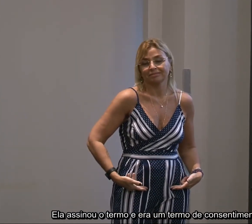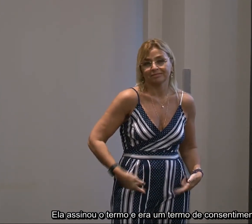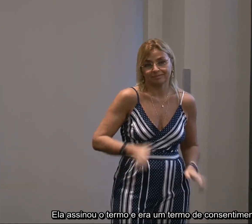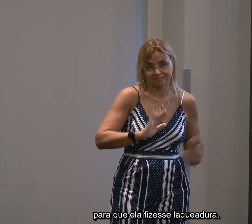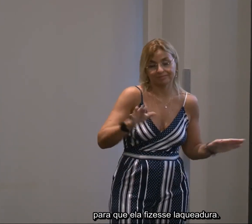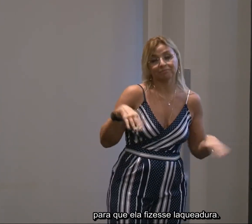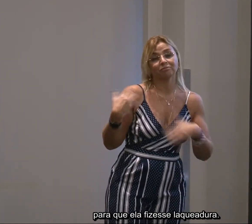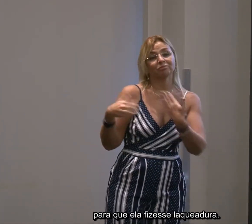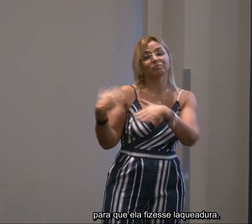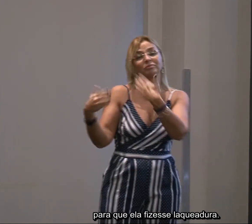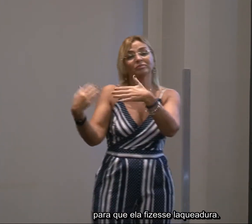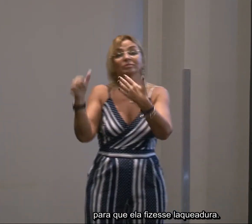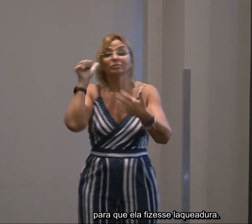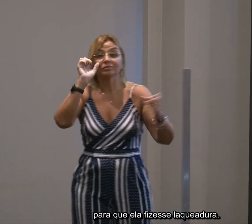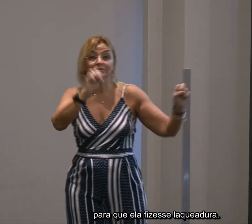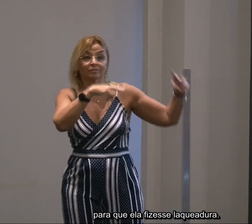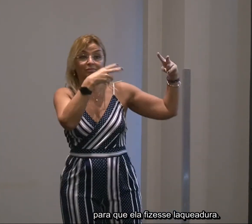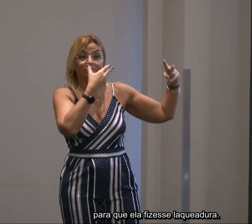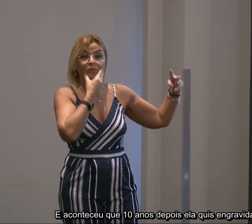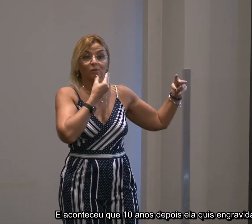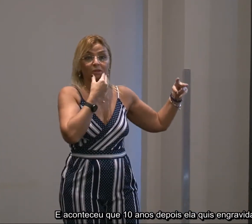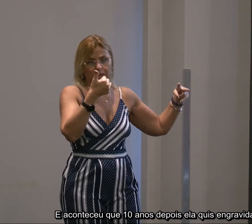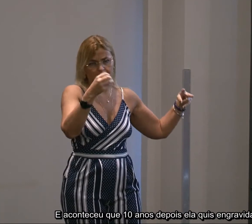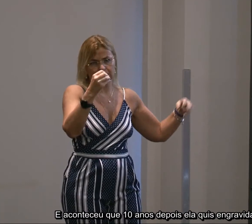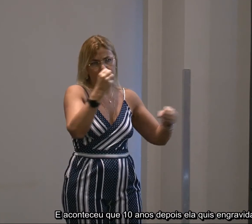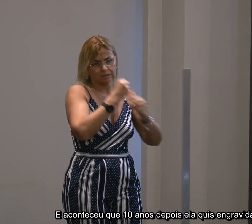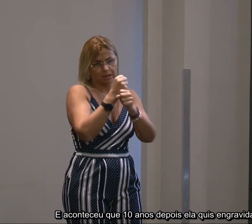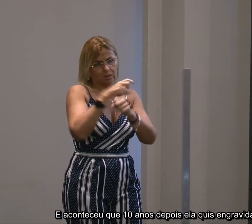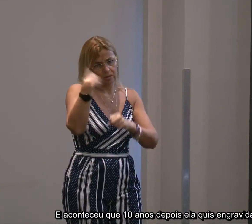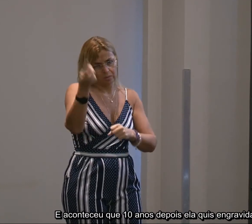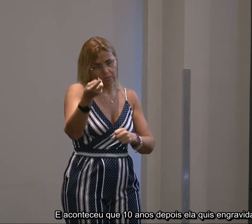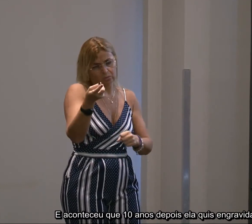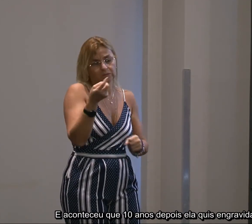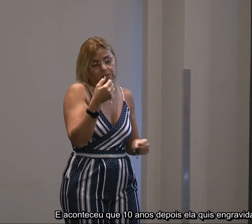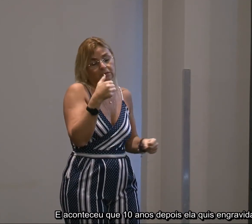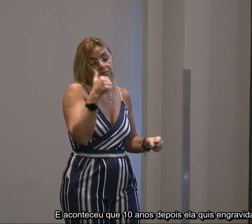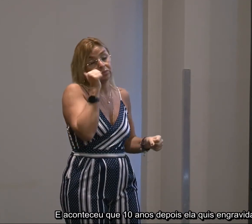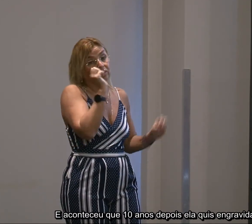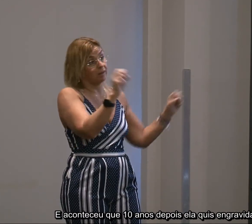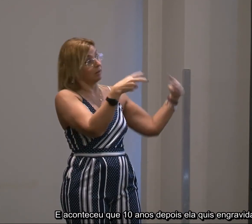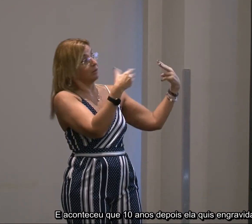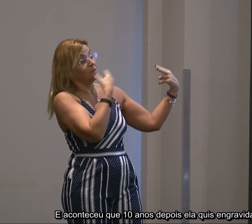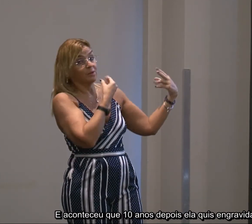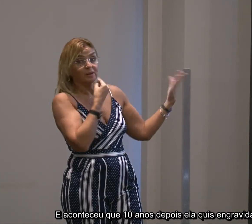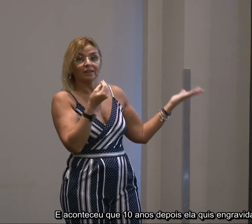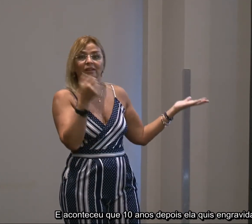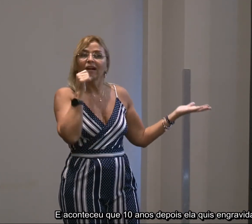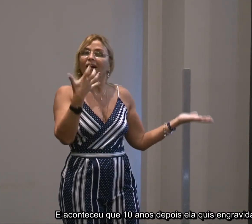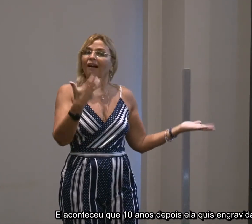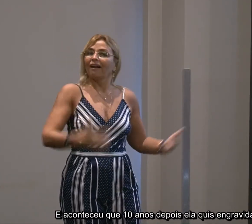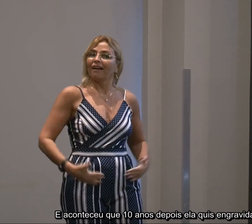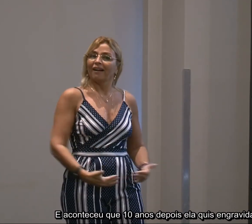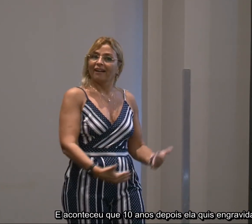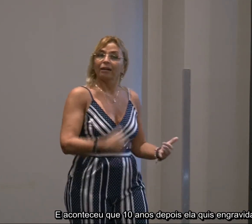consentimento para que ela fizesse laqueadura. O que aconteceu que 10 anos depois, ela